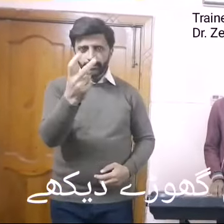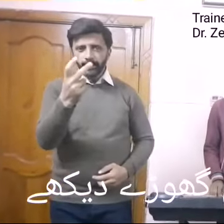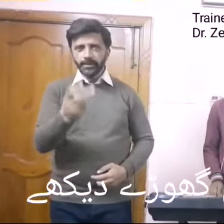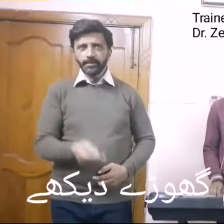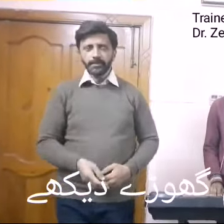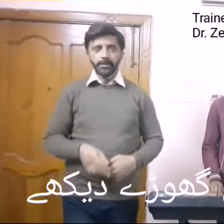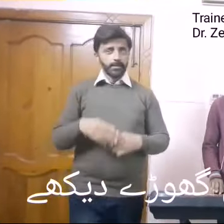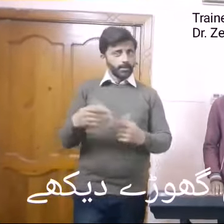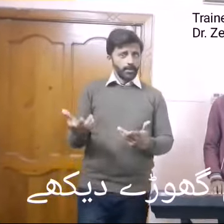दे के